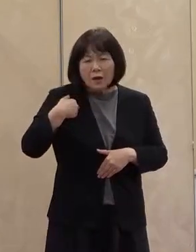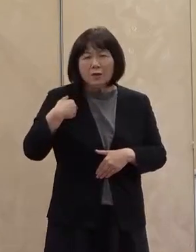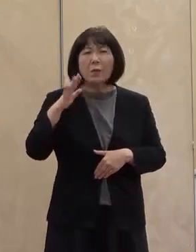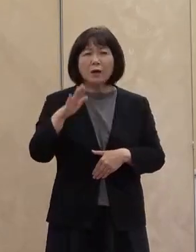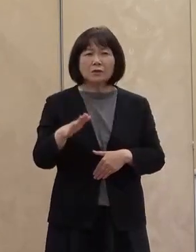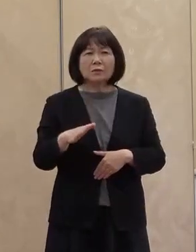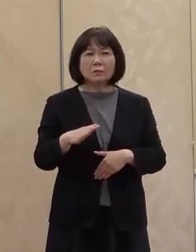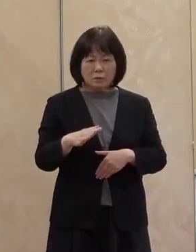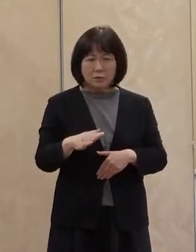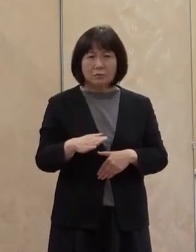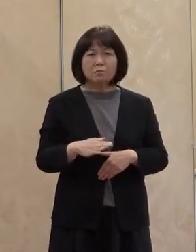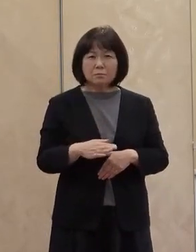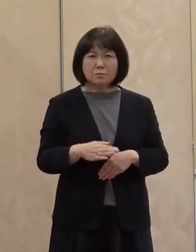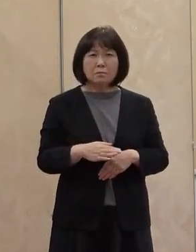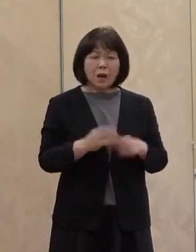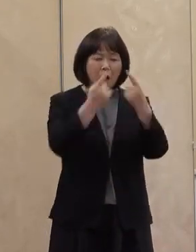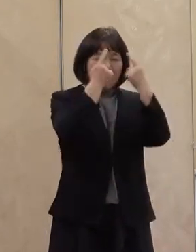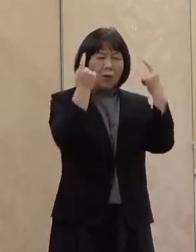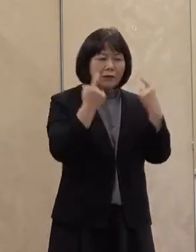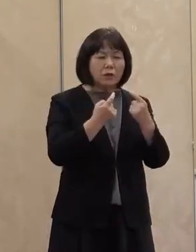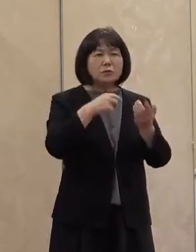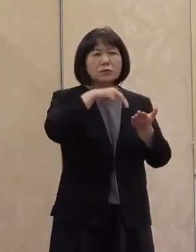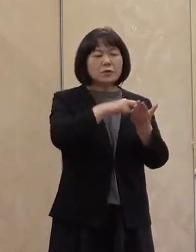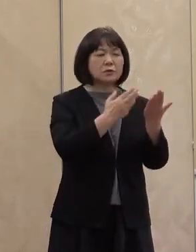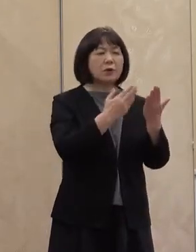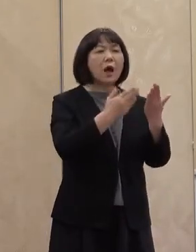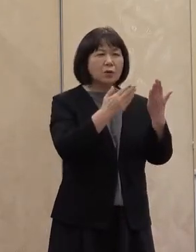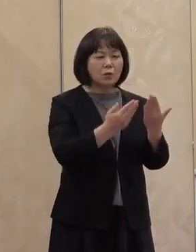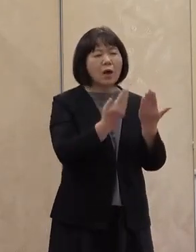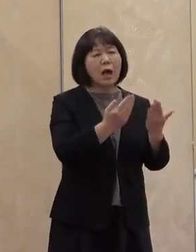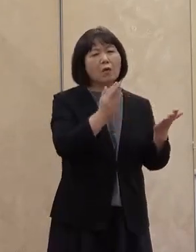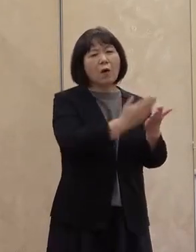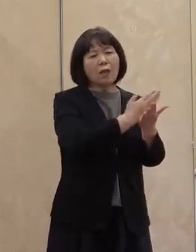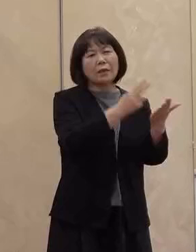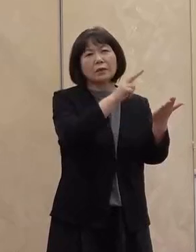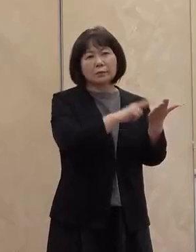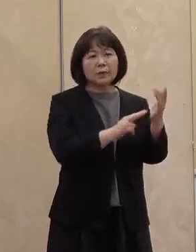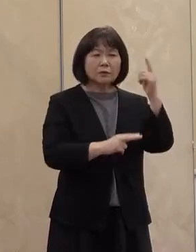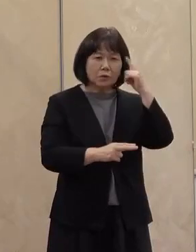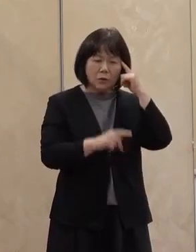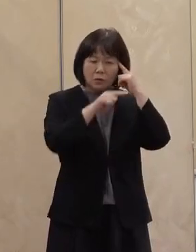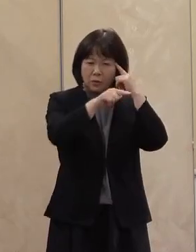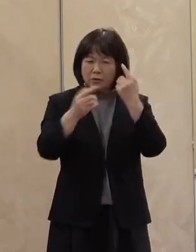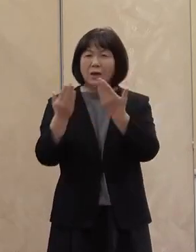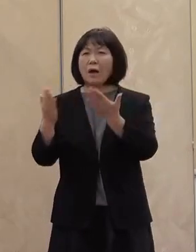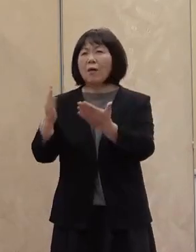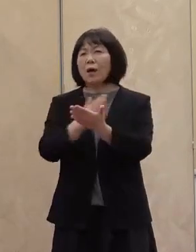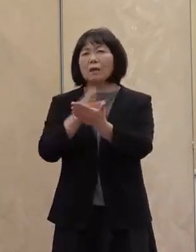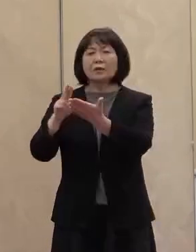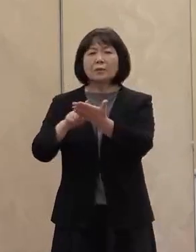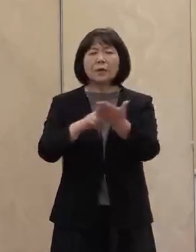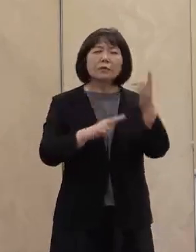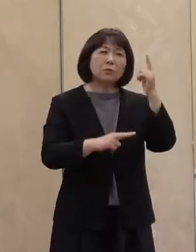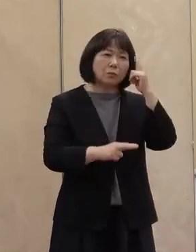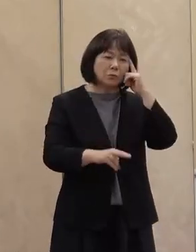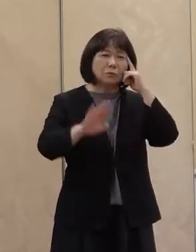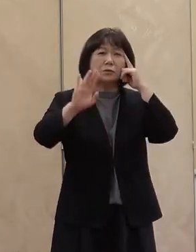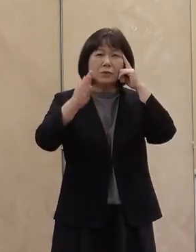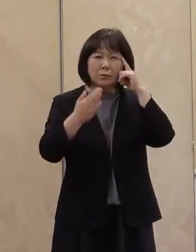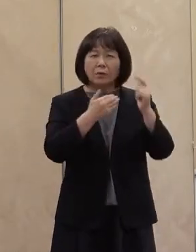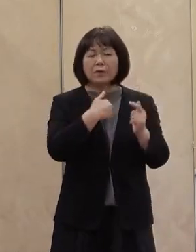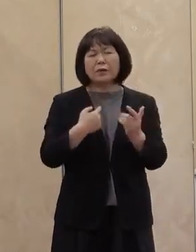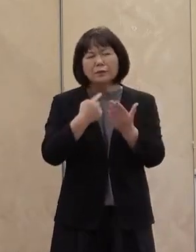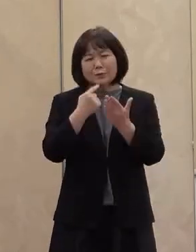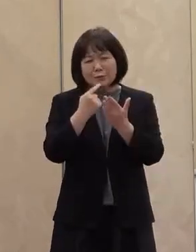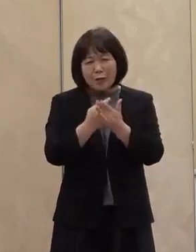最後私立は学校の判断になるでしょうし、まあ、それぞれの学校の判断にはあると思いますが、まあ、できるだけ修